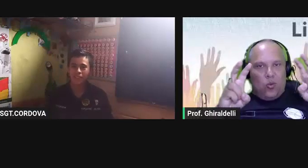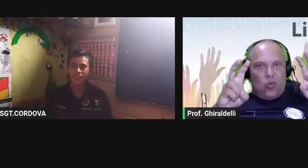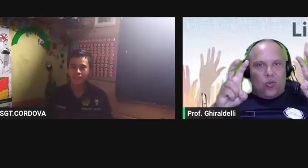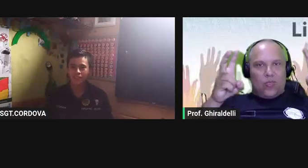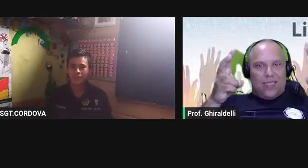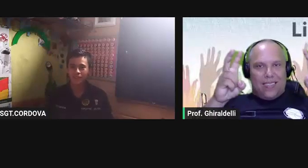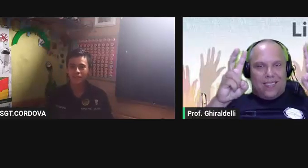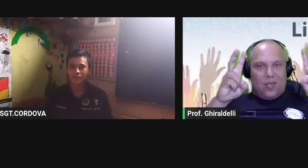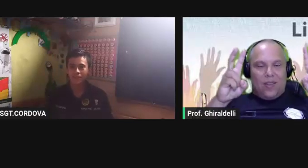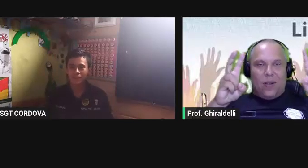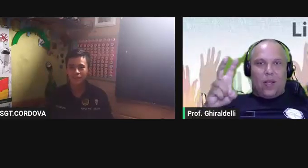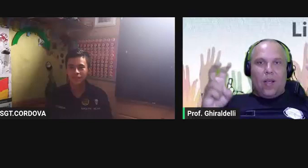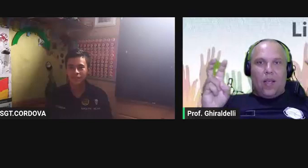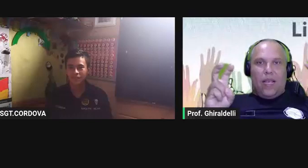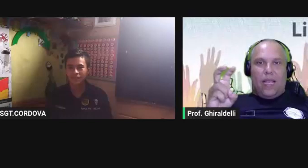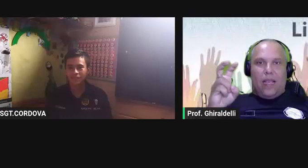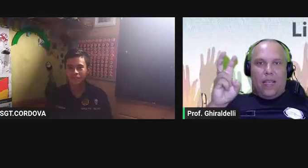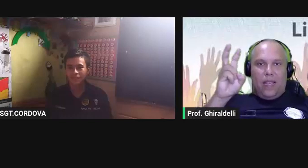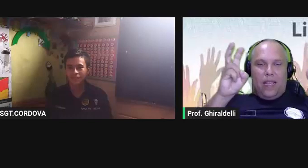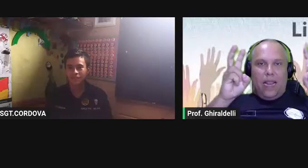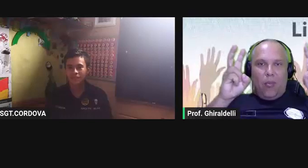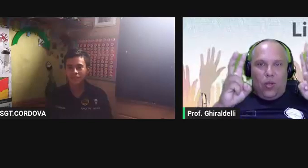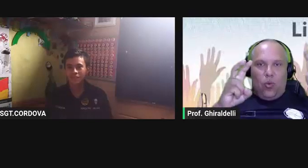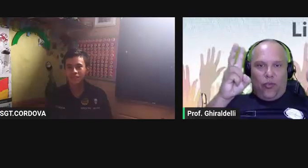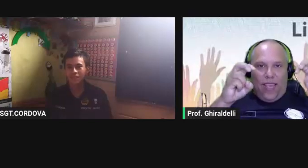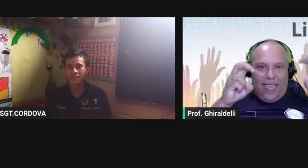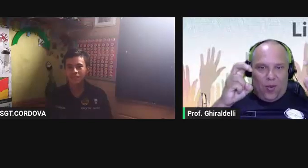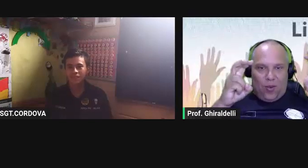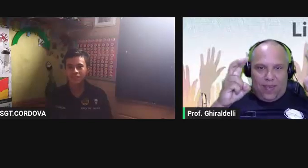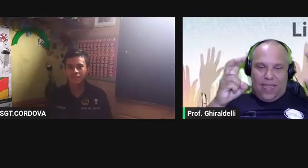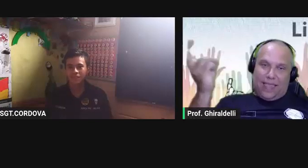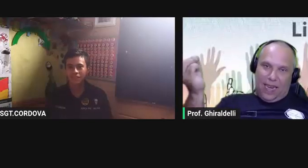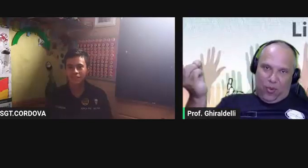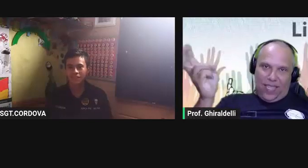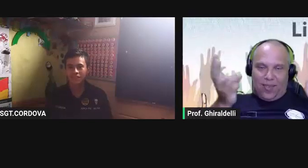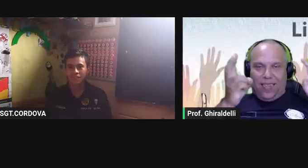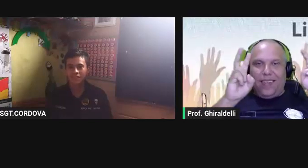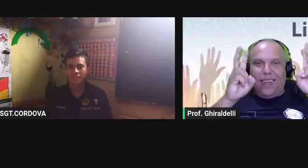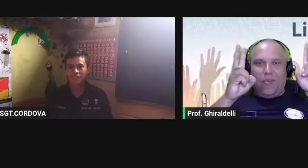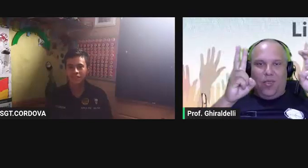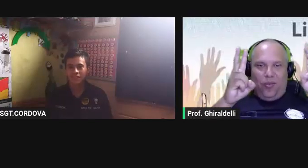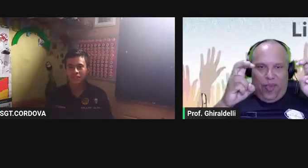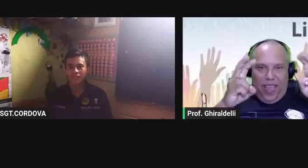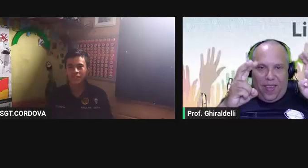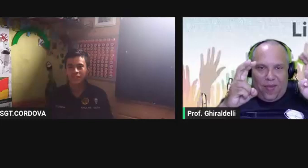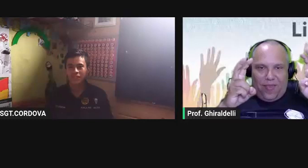adulto, você tá assistindo aí e fala, ele é muito feio, quer dizer que ele é bonito, né? Ele é muito feio, quer